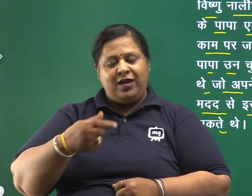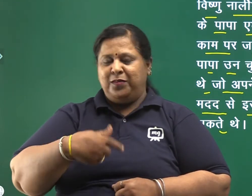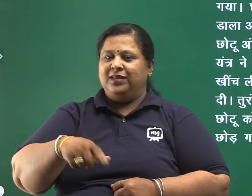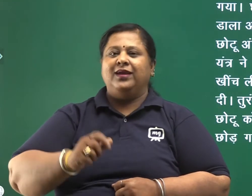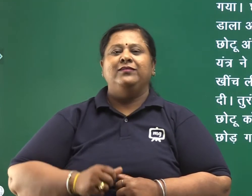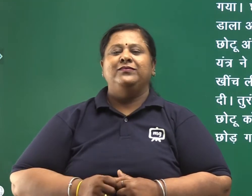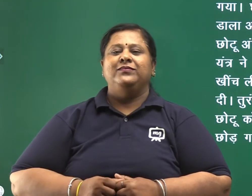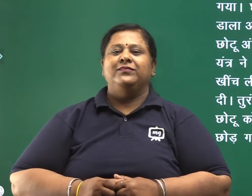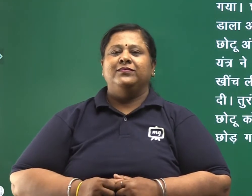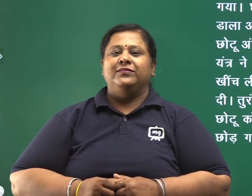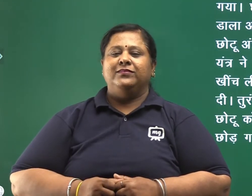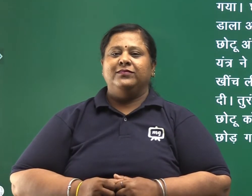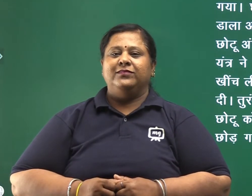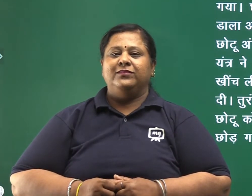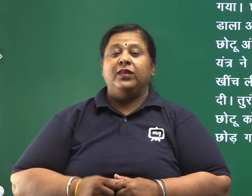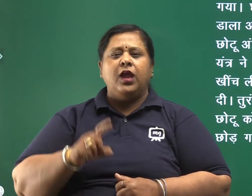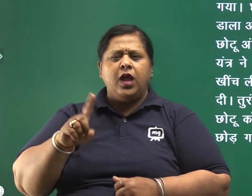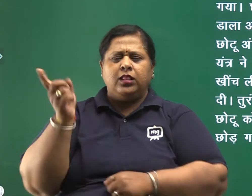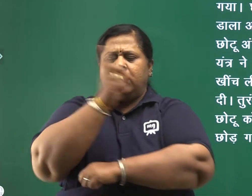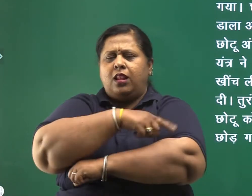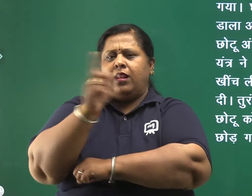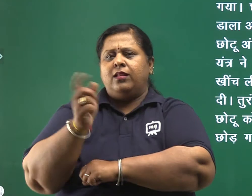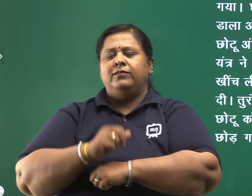हैं। एक दिन